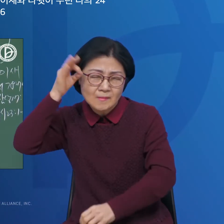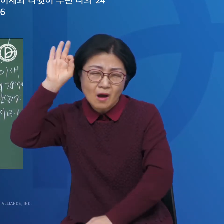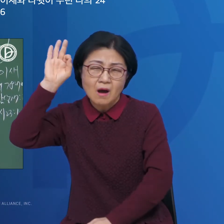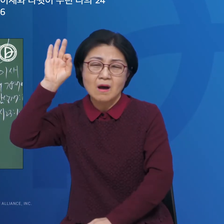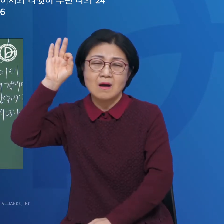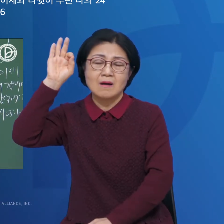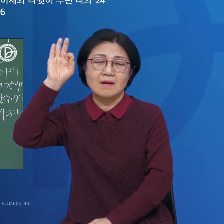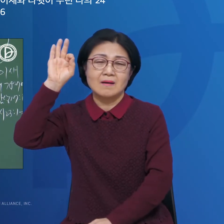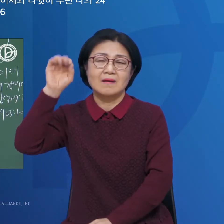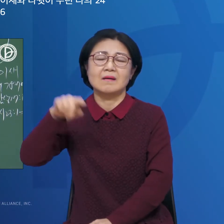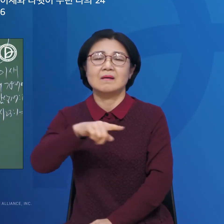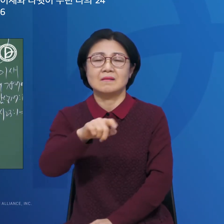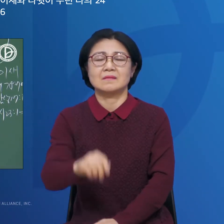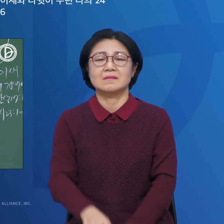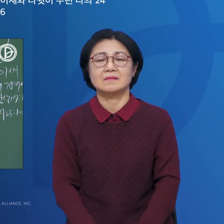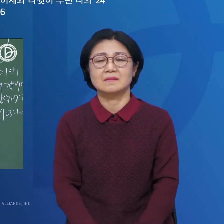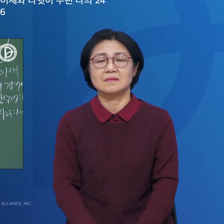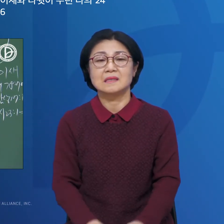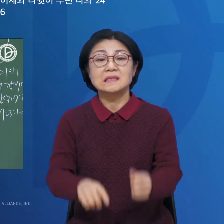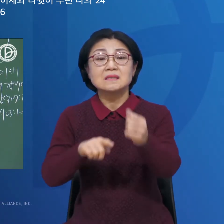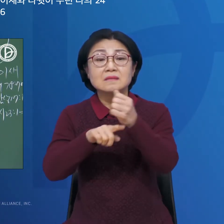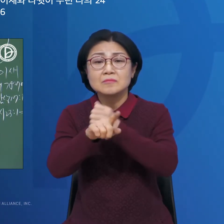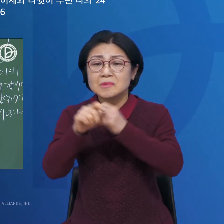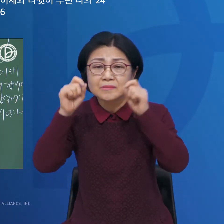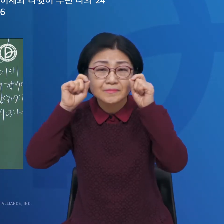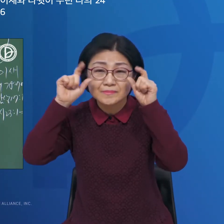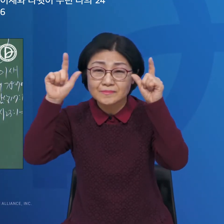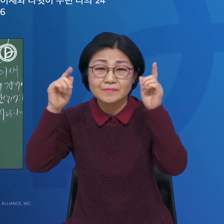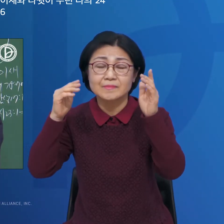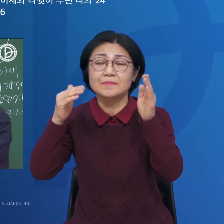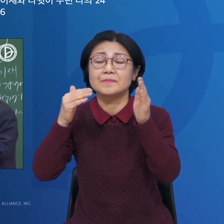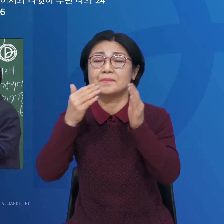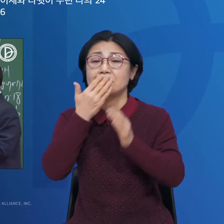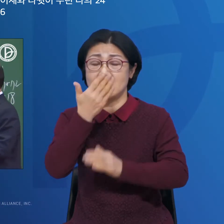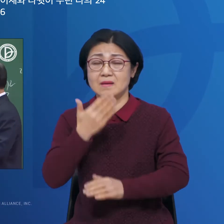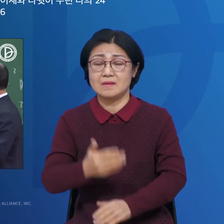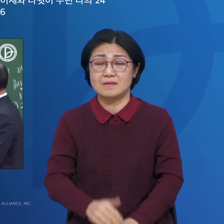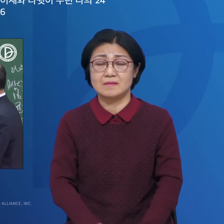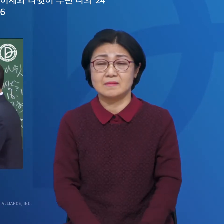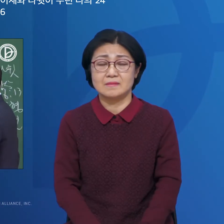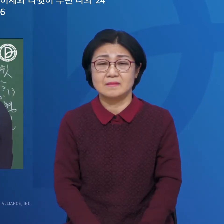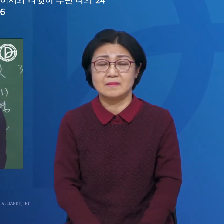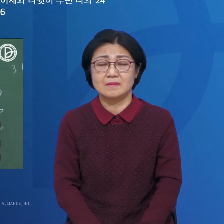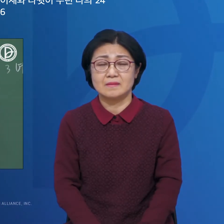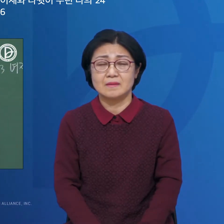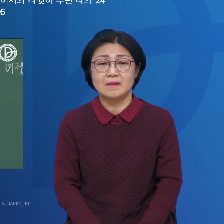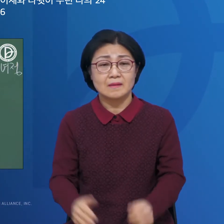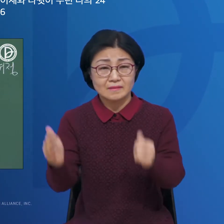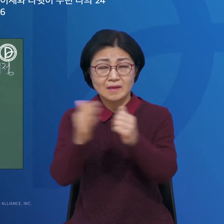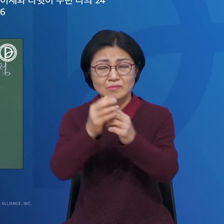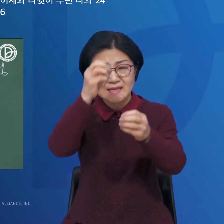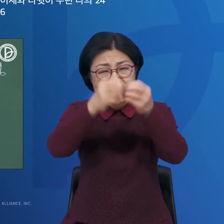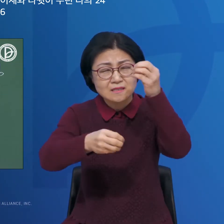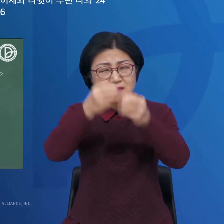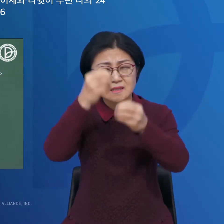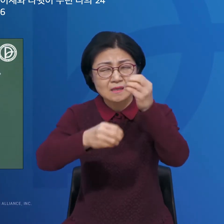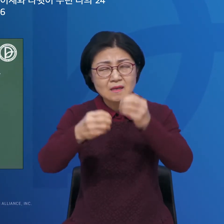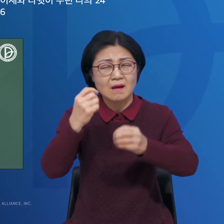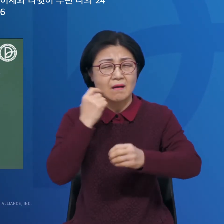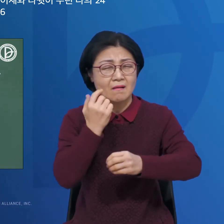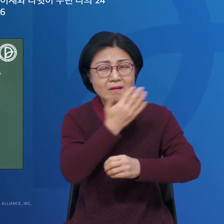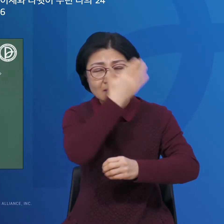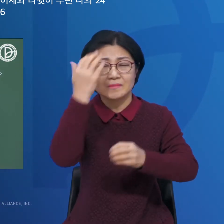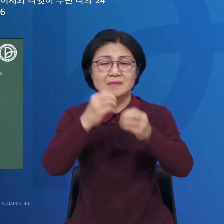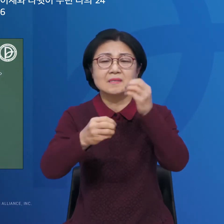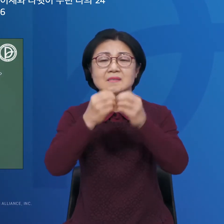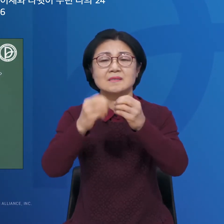깨닫는 겁니다. 그렇게 글을 쓰는 거예요. For us, it's just a blade of grass. It's just a lawn. But for him, it was a blade of grass, and he put so much